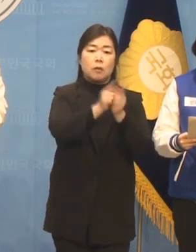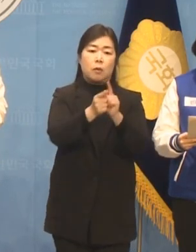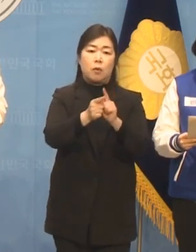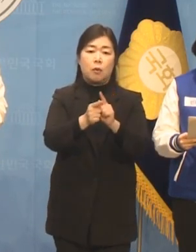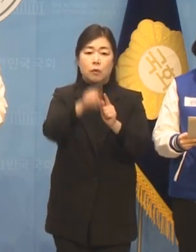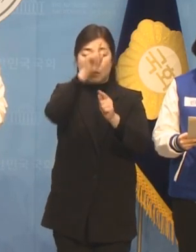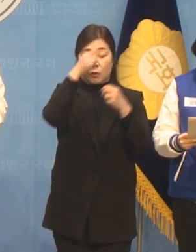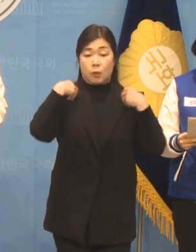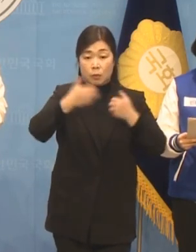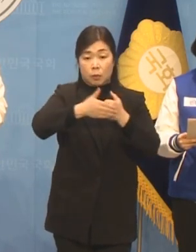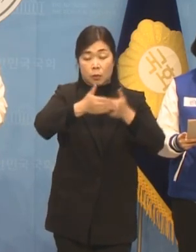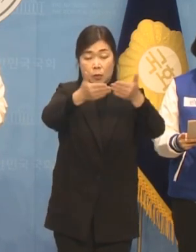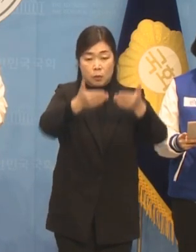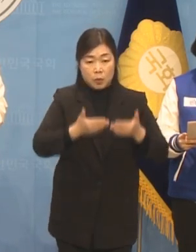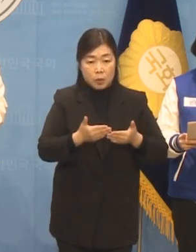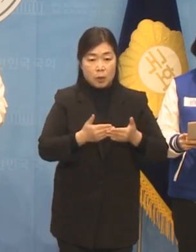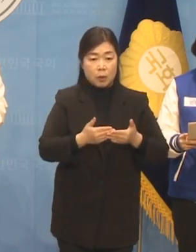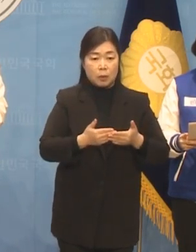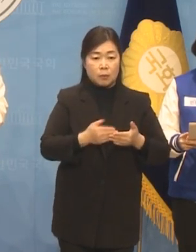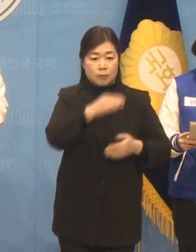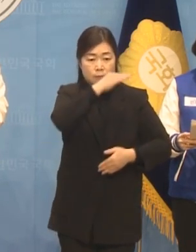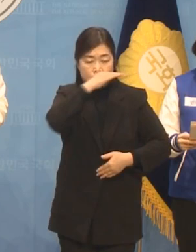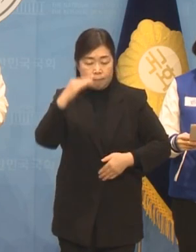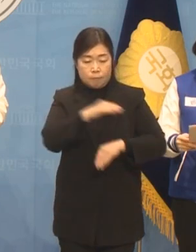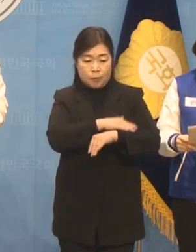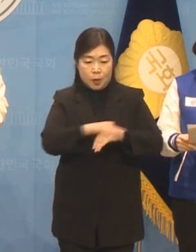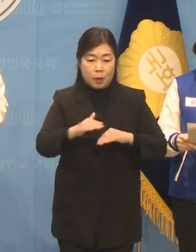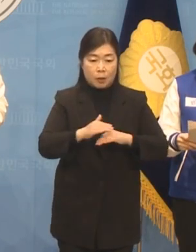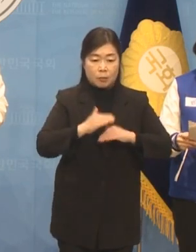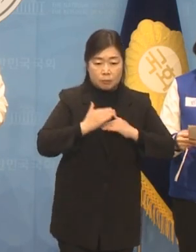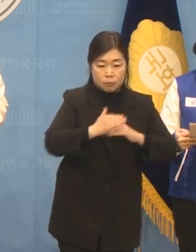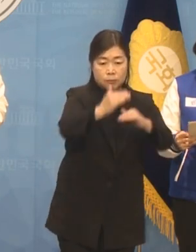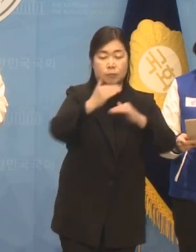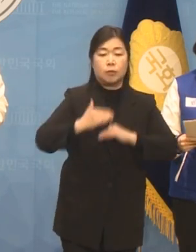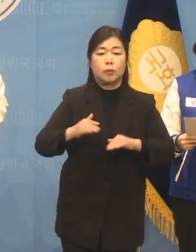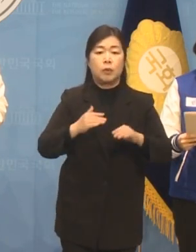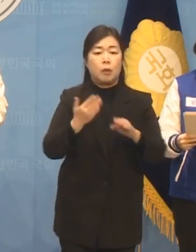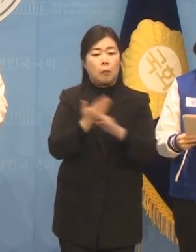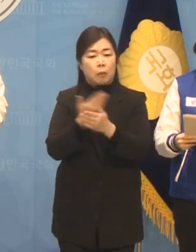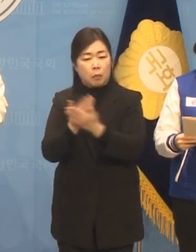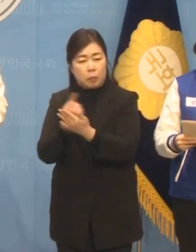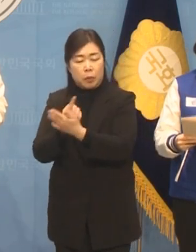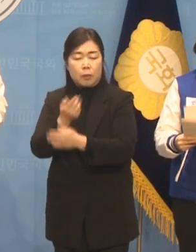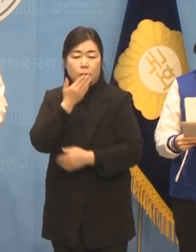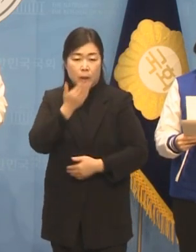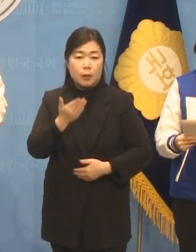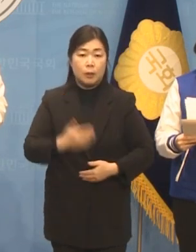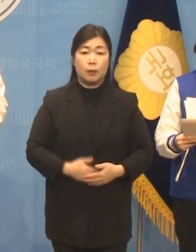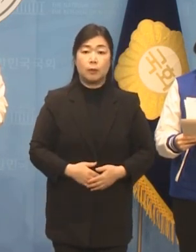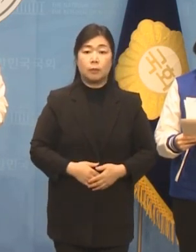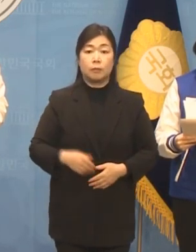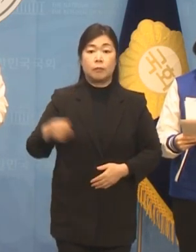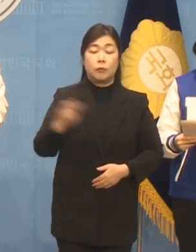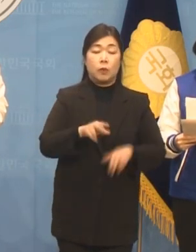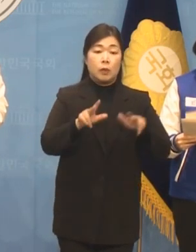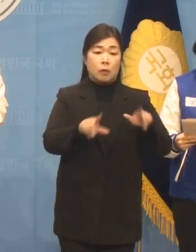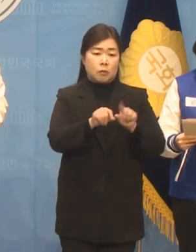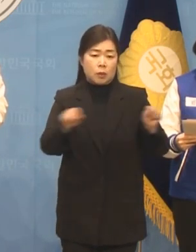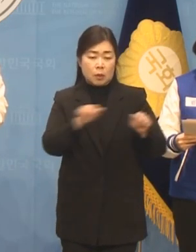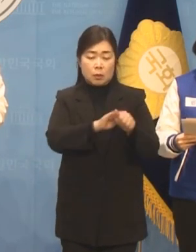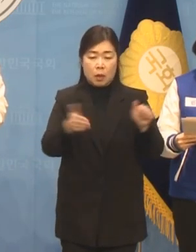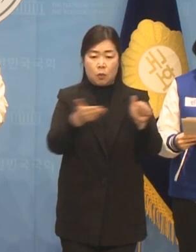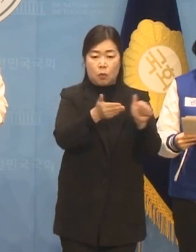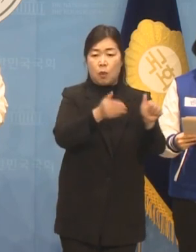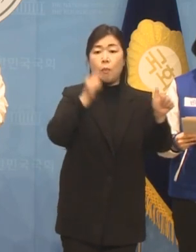정의로운 전환 정책들을 추진하는 내용이라든가 지금 원자재 공급들이 제대로 되지 않아 가지고 우리 사회 전체적으로 어려움을 겪고 있는데